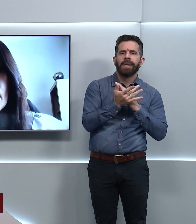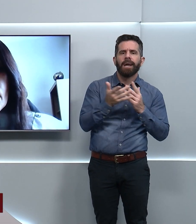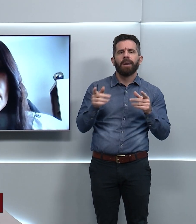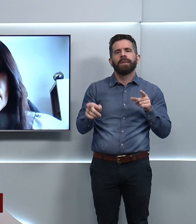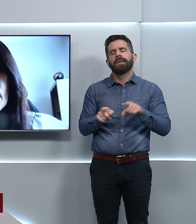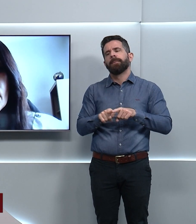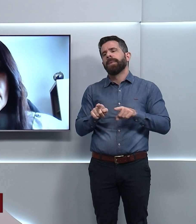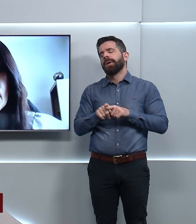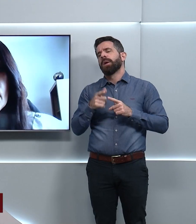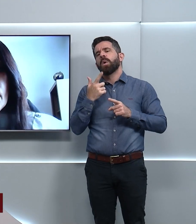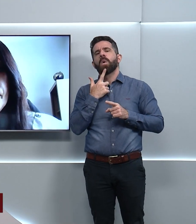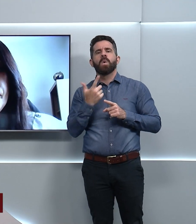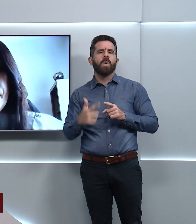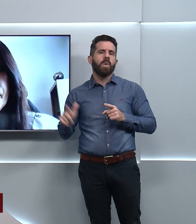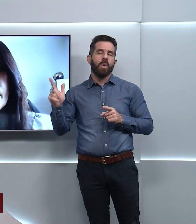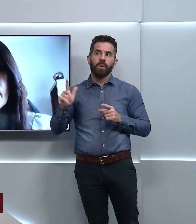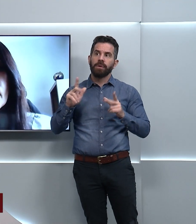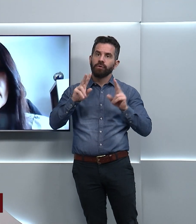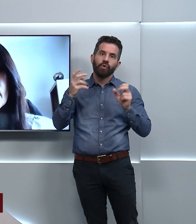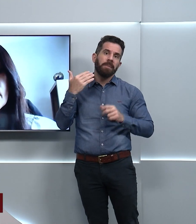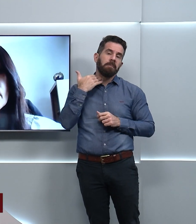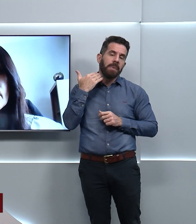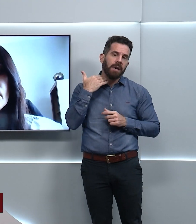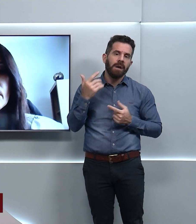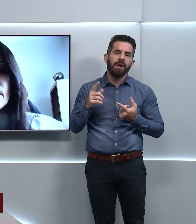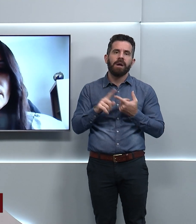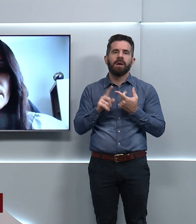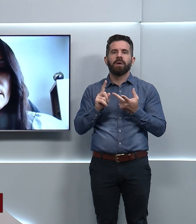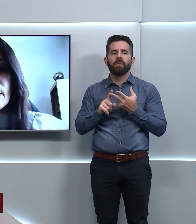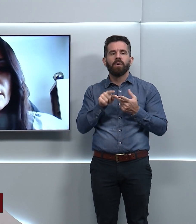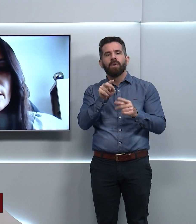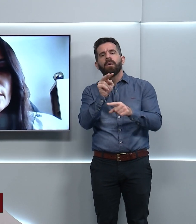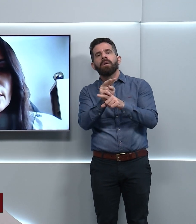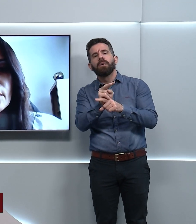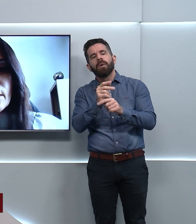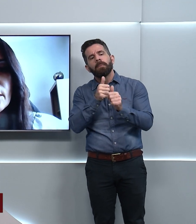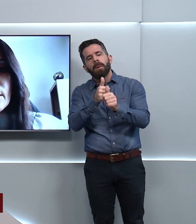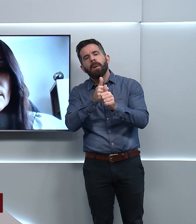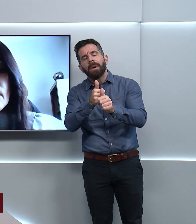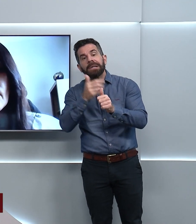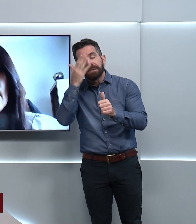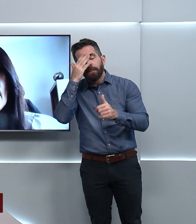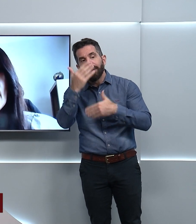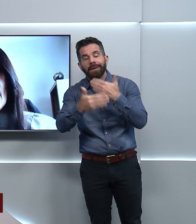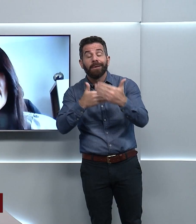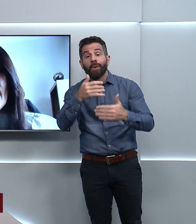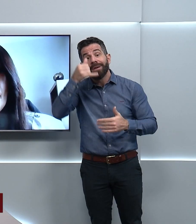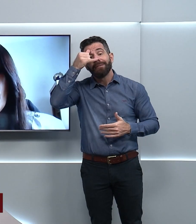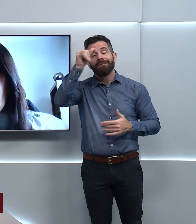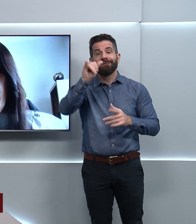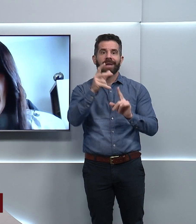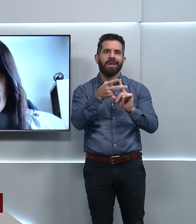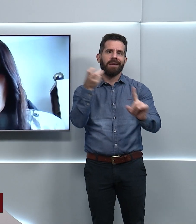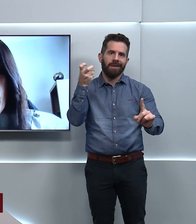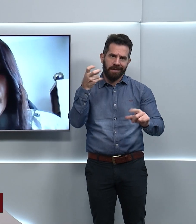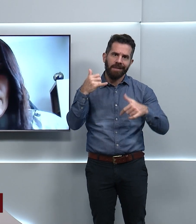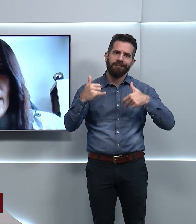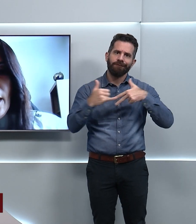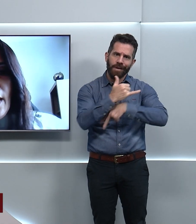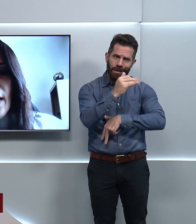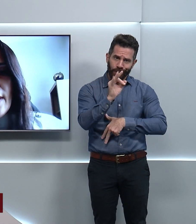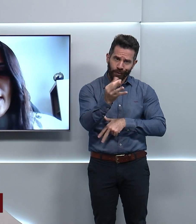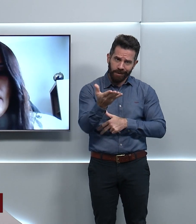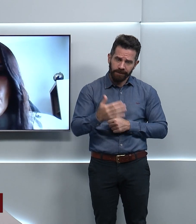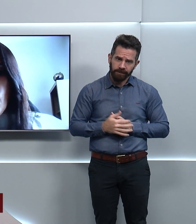também às questões bancárias e financeiras desse idoso, para evitar que ele seja vítima? Exatamente, eu penso